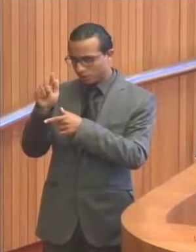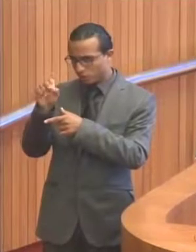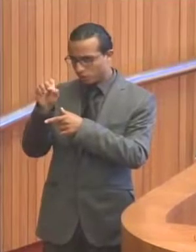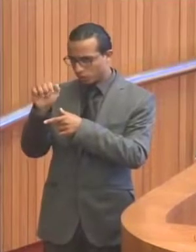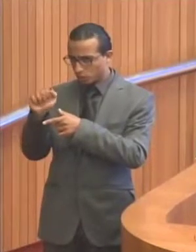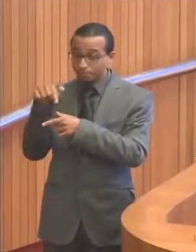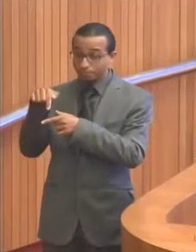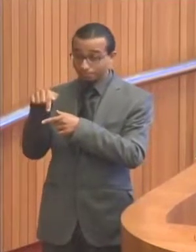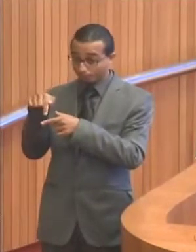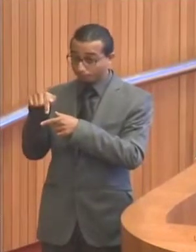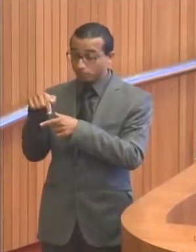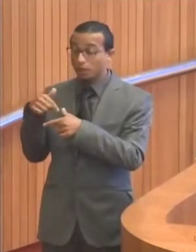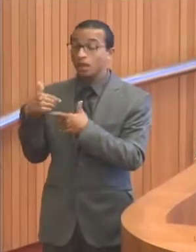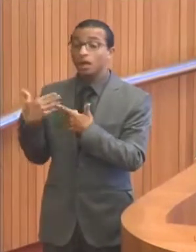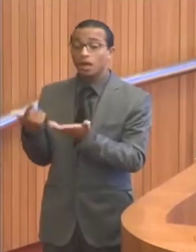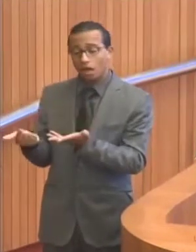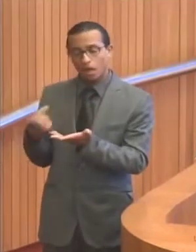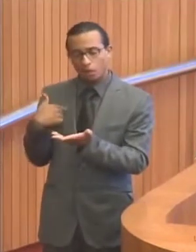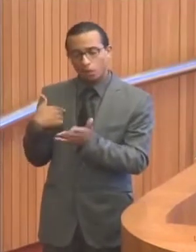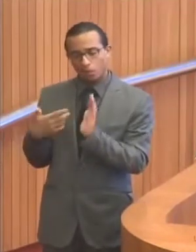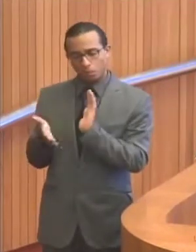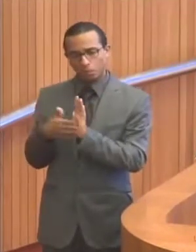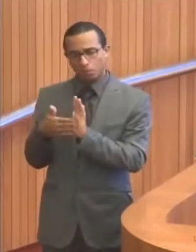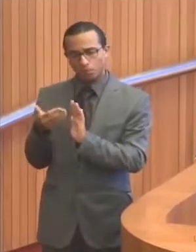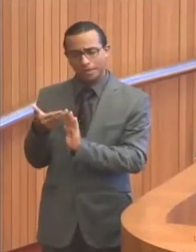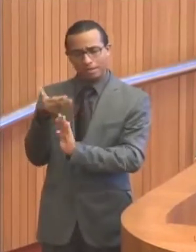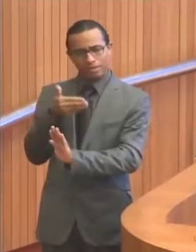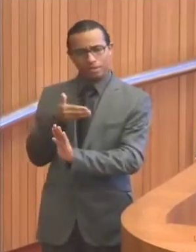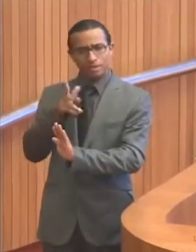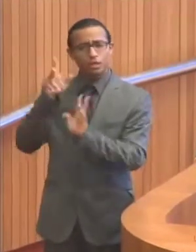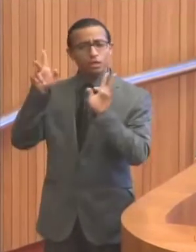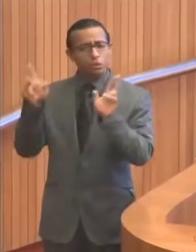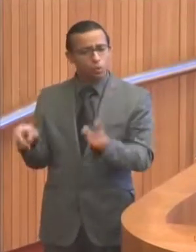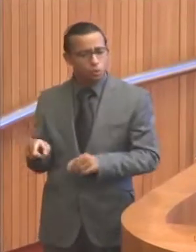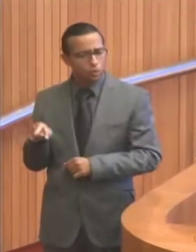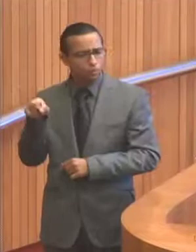Eu estou propondo de antemão que, do mesmo modo